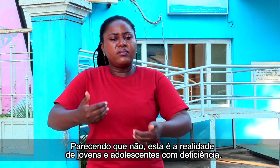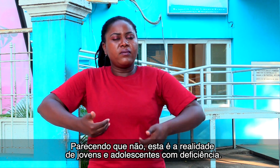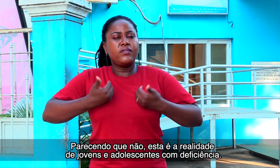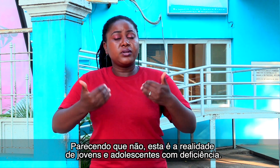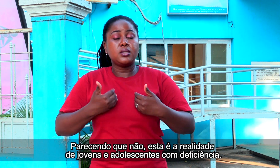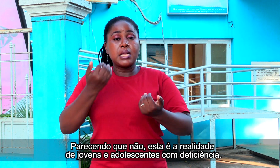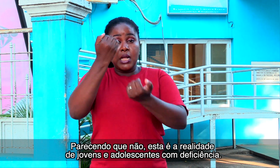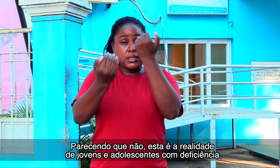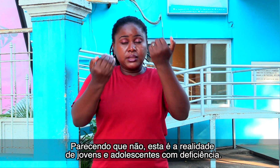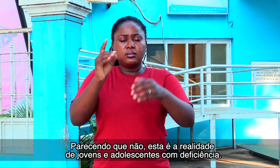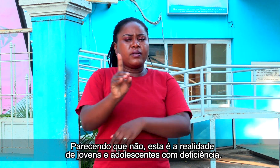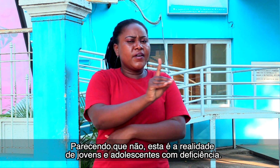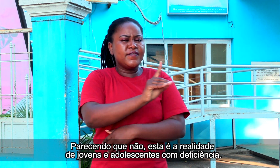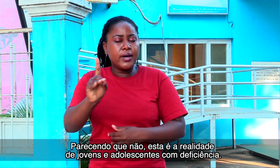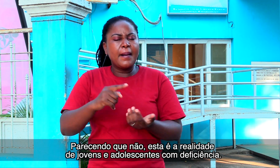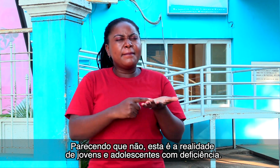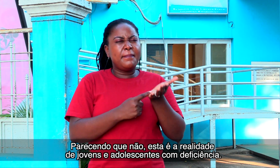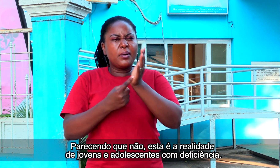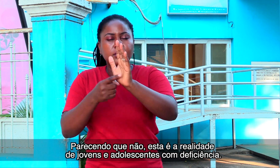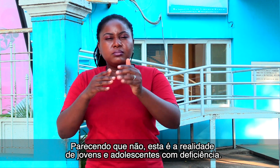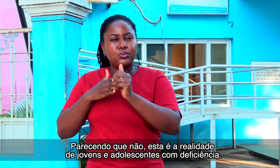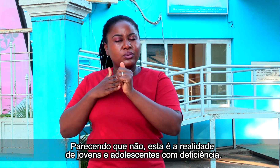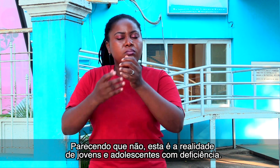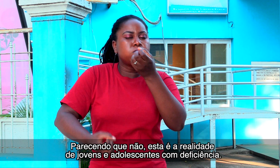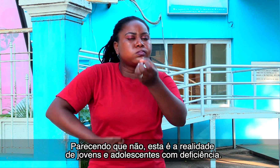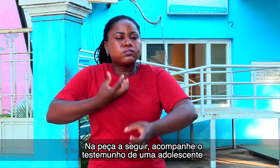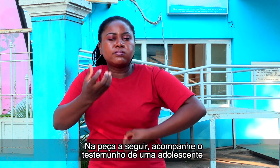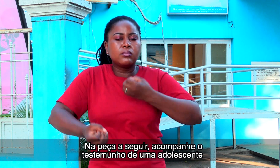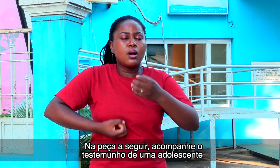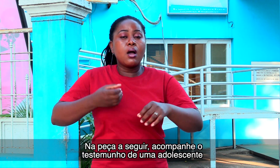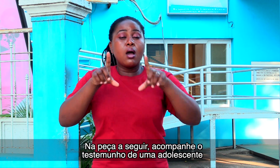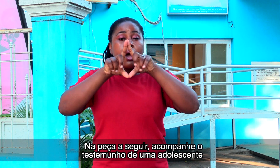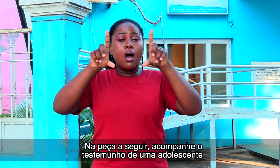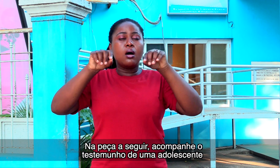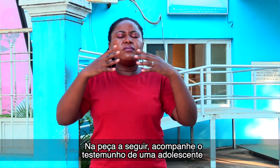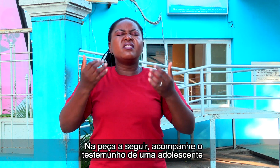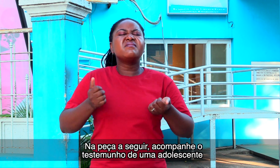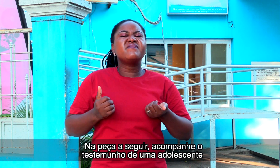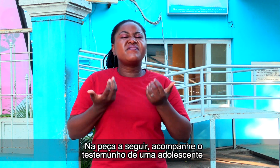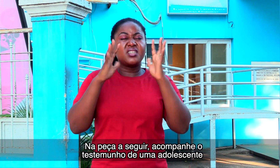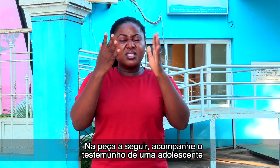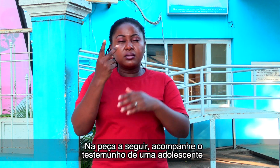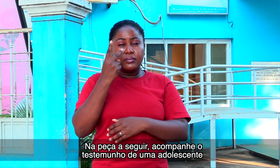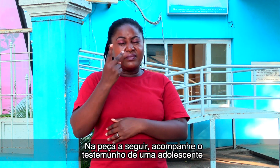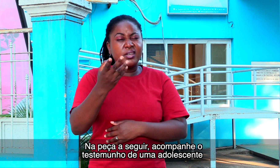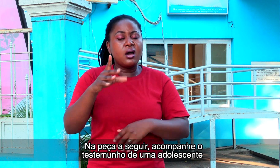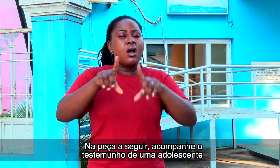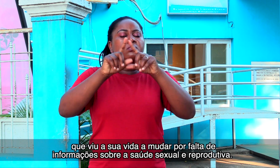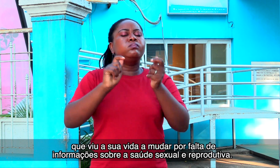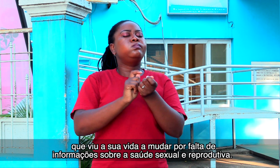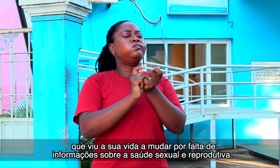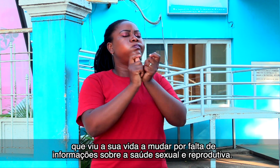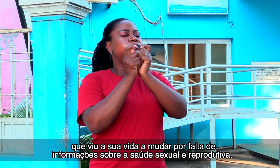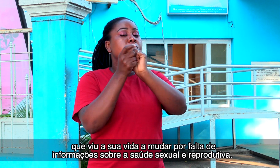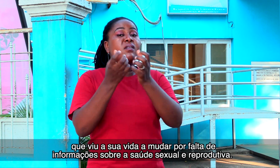Parecendo que não, esta é a realidade de jovens e adolescentes com deficiência. Na peça a seguir, acompanhe o testemunho de uma adolescente